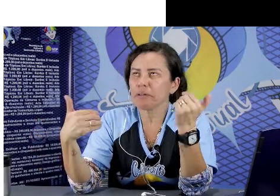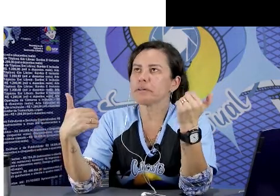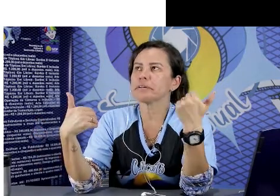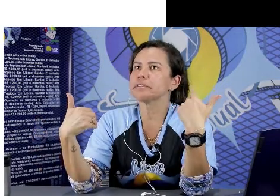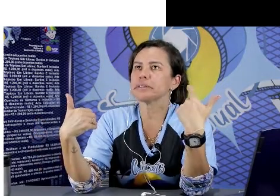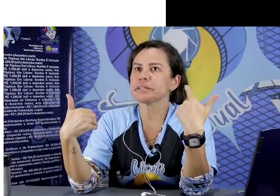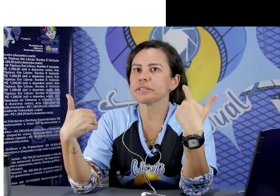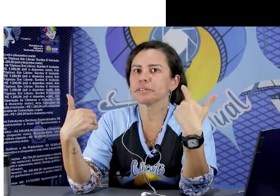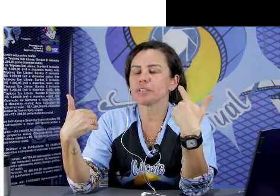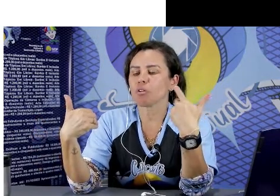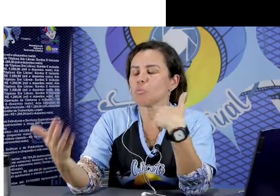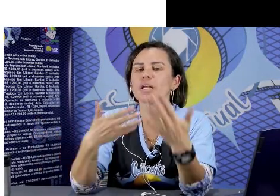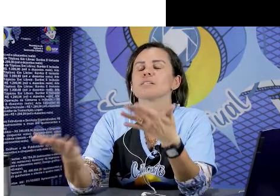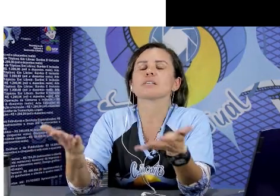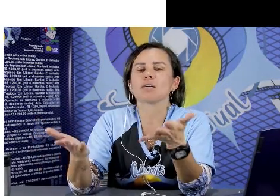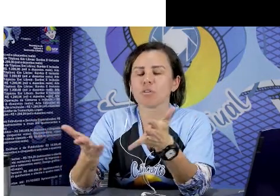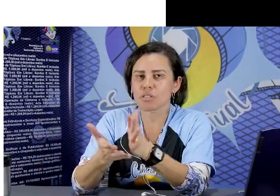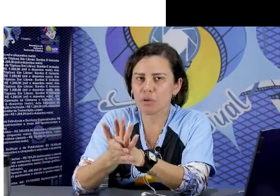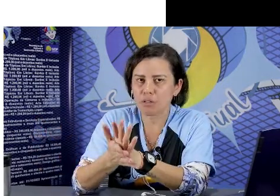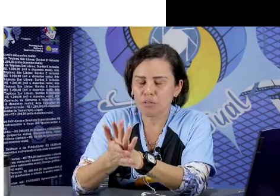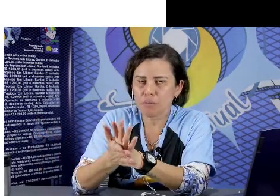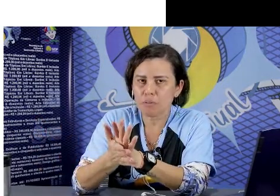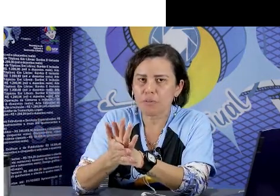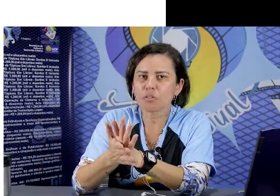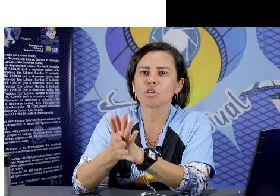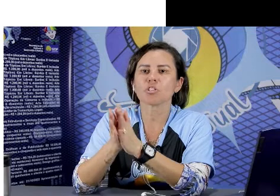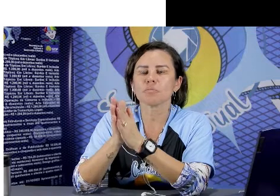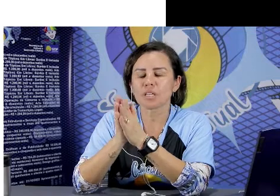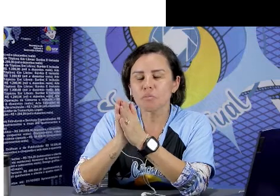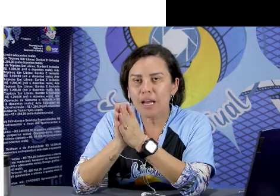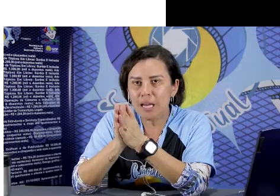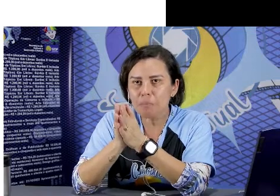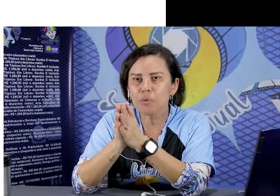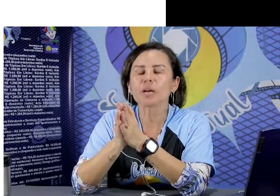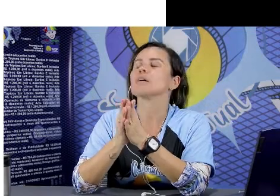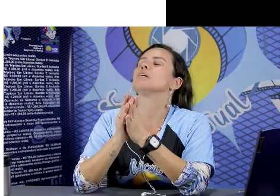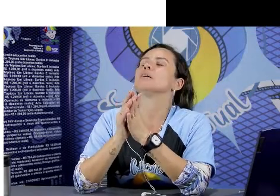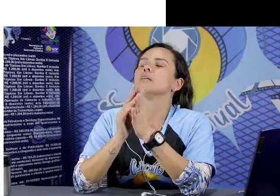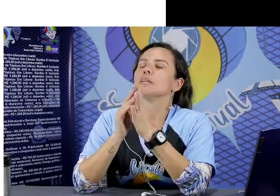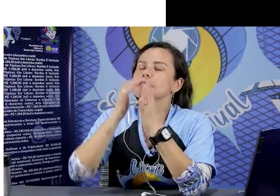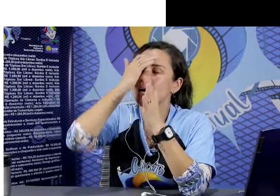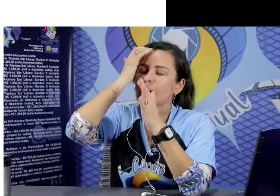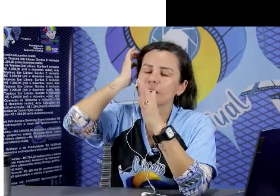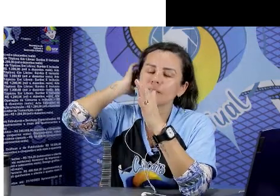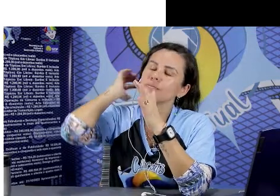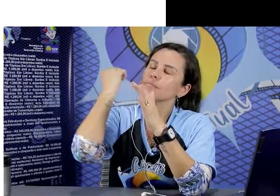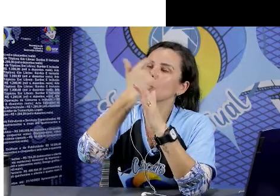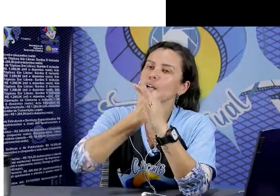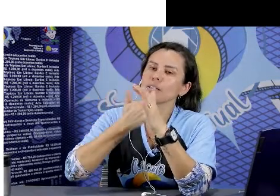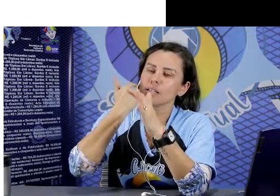escola, como que ele ia acessar o conhecimento. Então, nós já tivemos aí uma época da